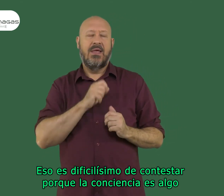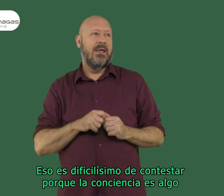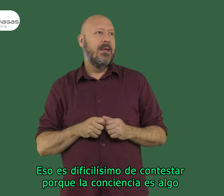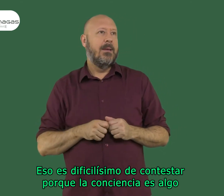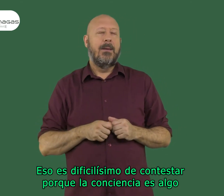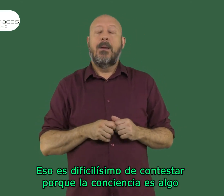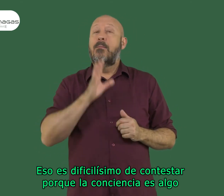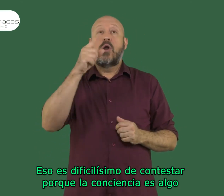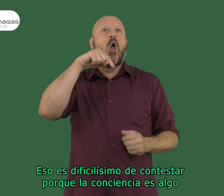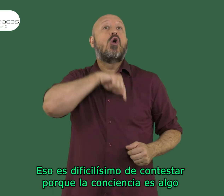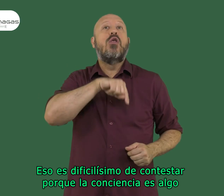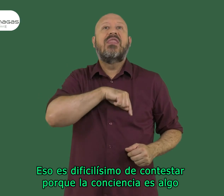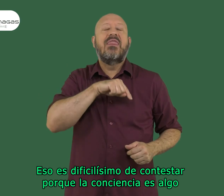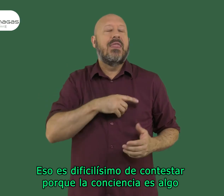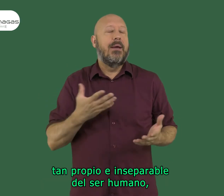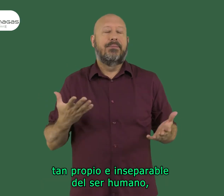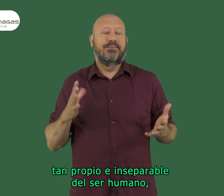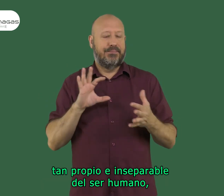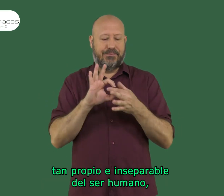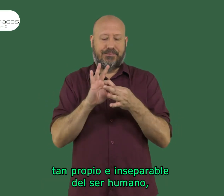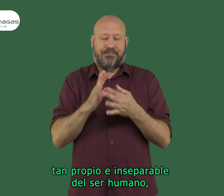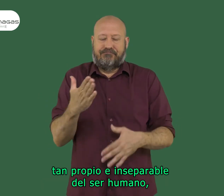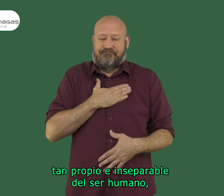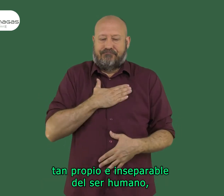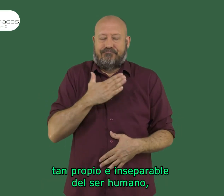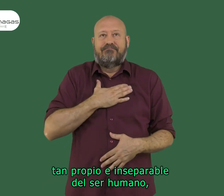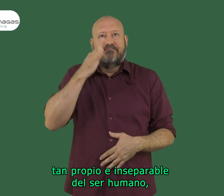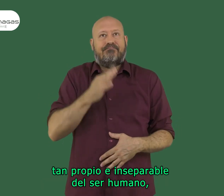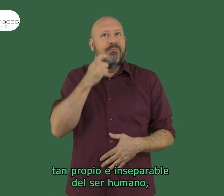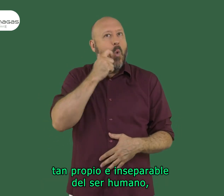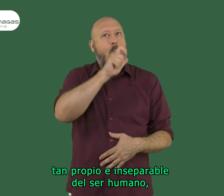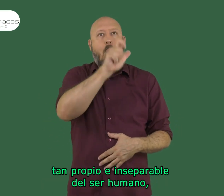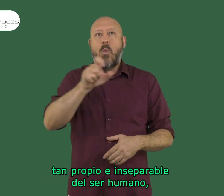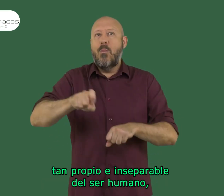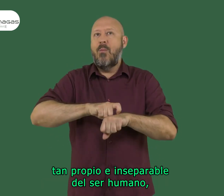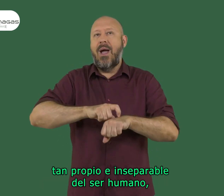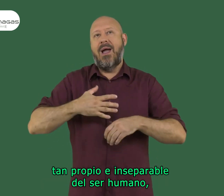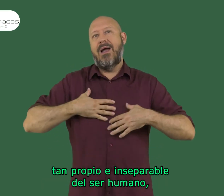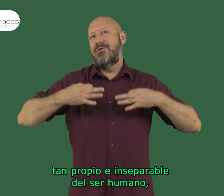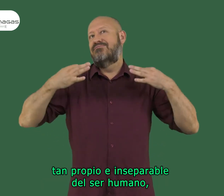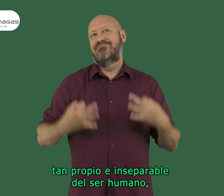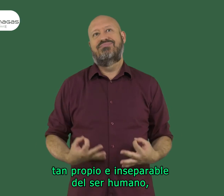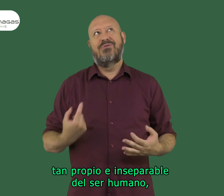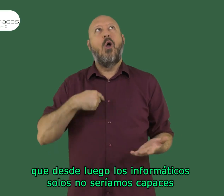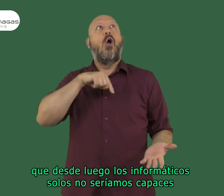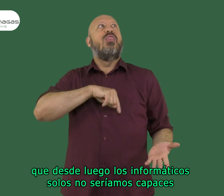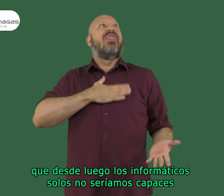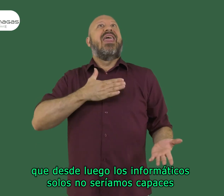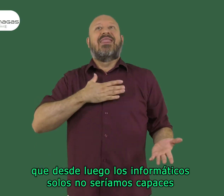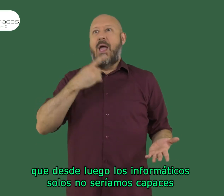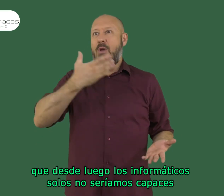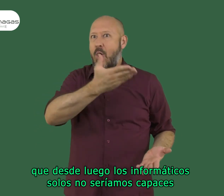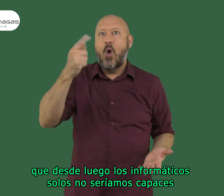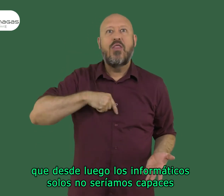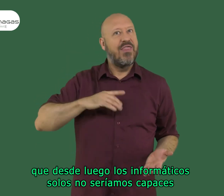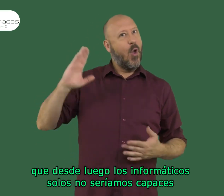porque la conciencia es algo tan propio e inseparable del ser humano